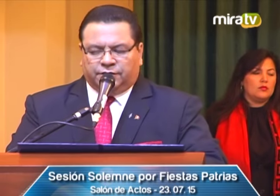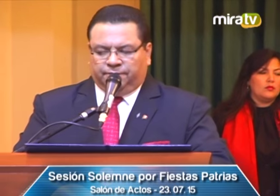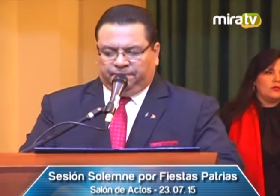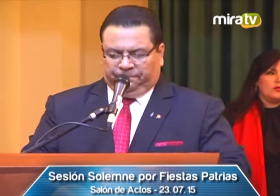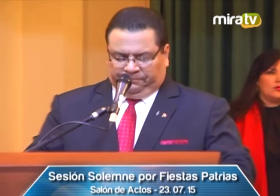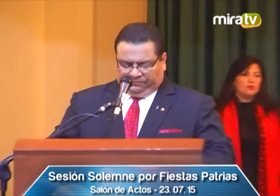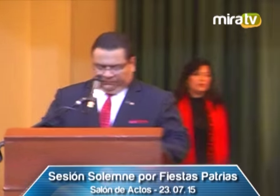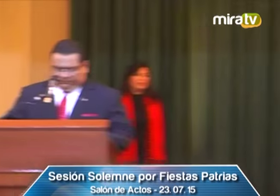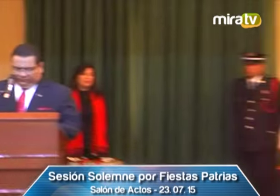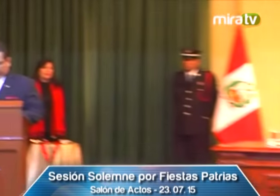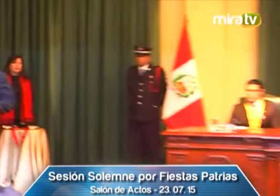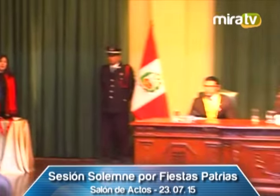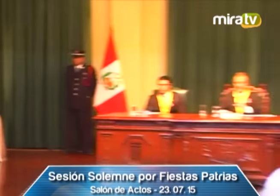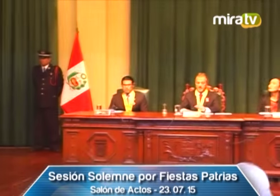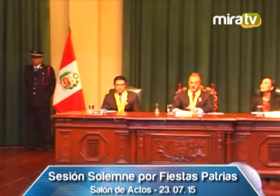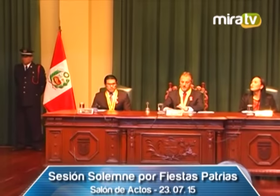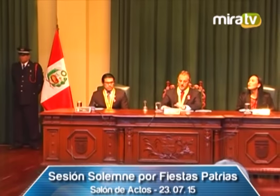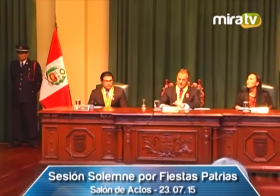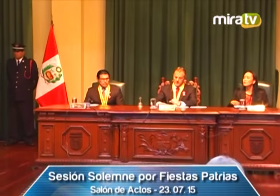Miraflores.